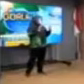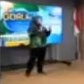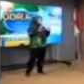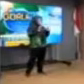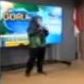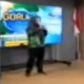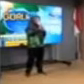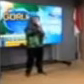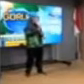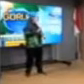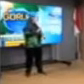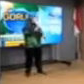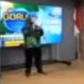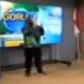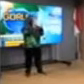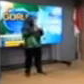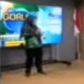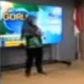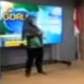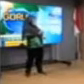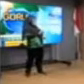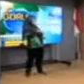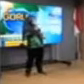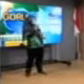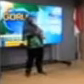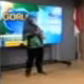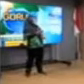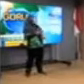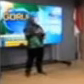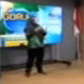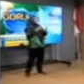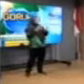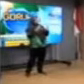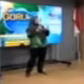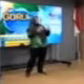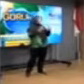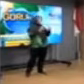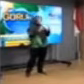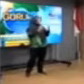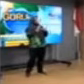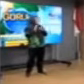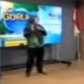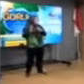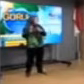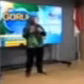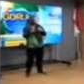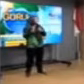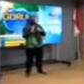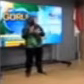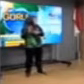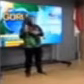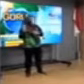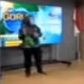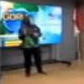mengidentifikasi dan mempraktekkan gerak melompat, Pak. Kalau tadi meloncat, nanti kita akan mempelajari yang melompat